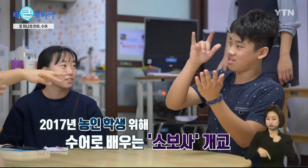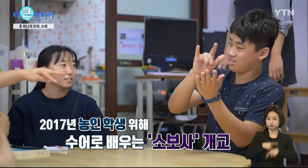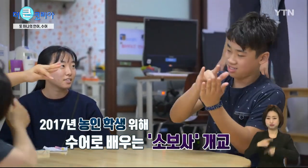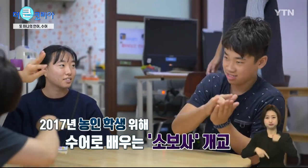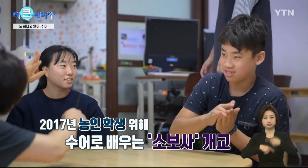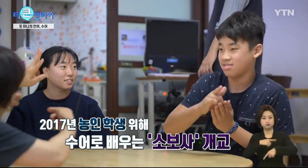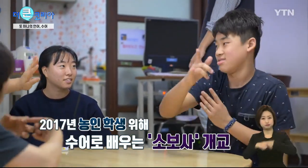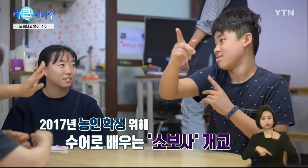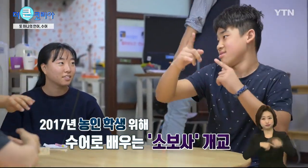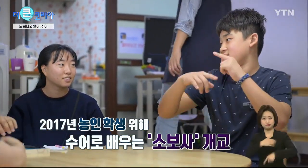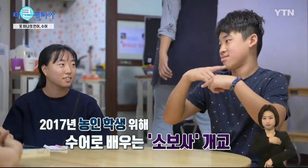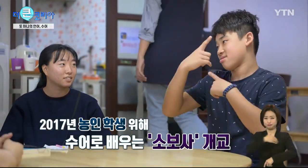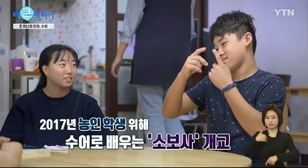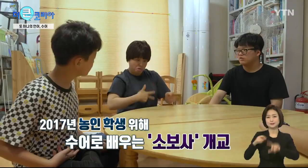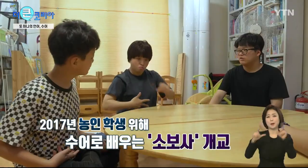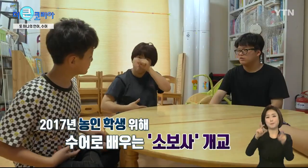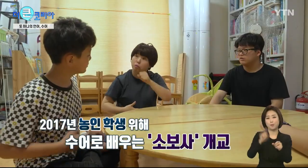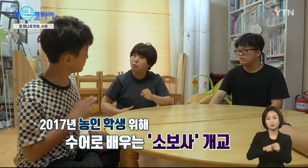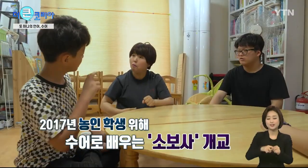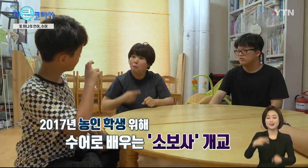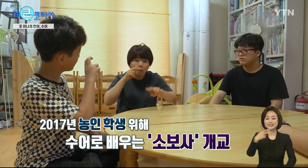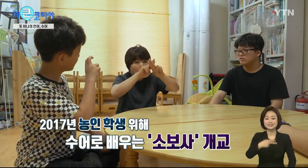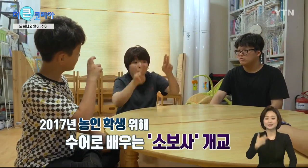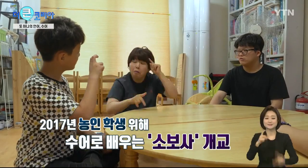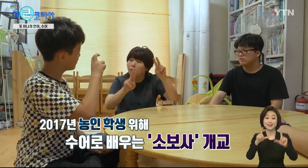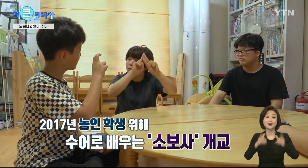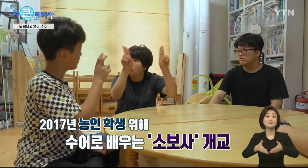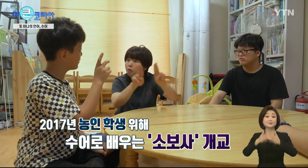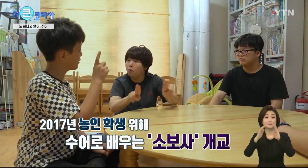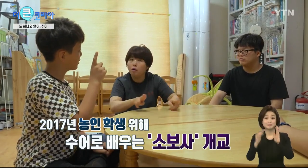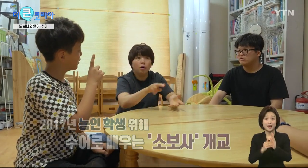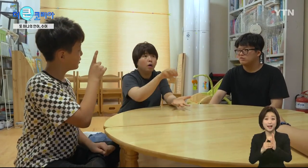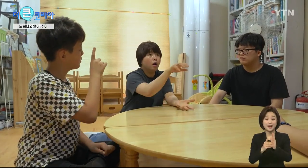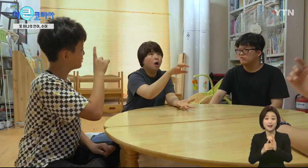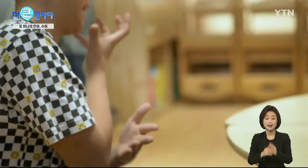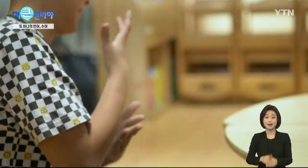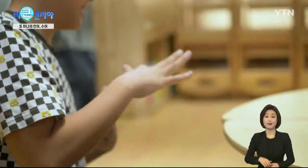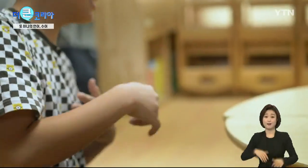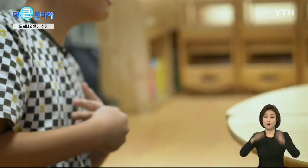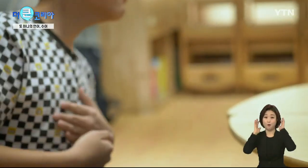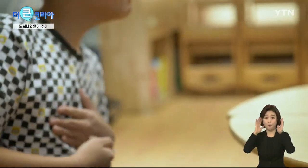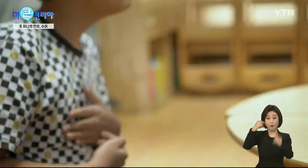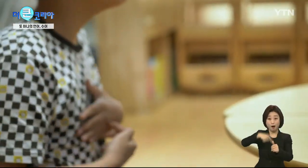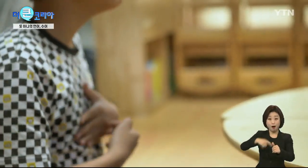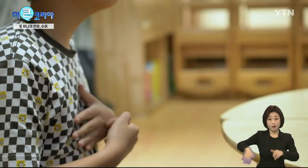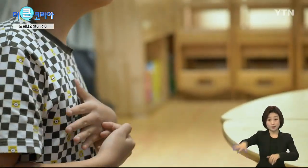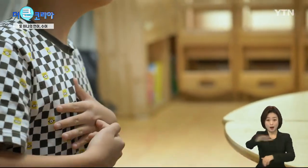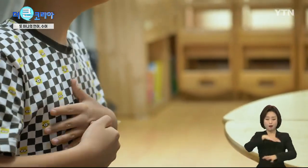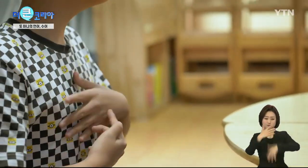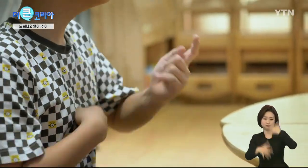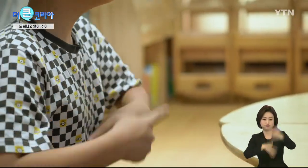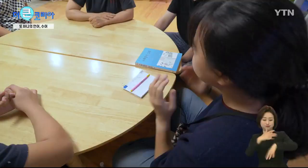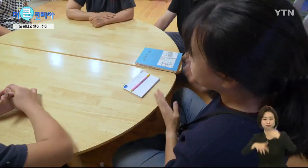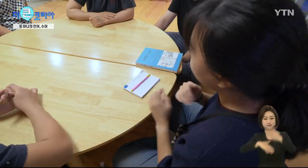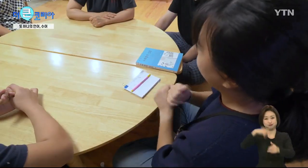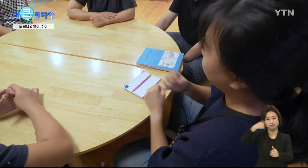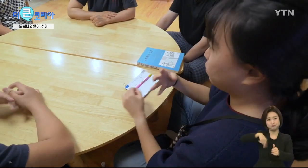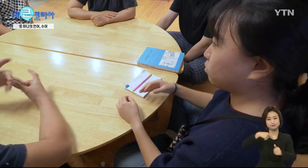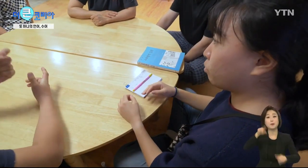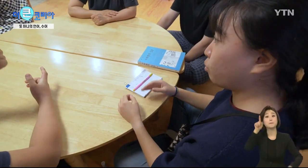수어로 당당하게 살았으면 하는 마음에서 2017년 세워졌습니다. 모든 수업이 수어로 이루어지는